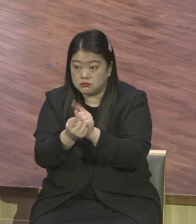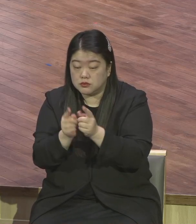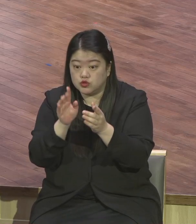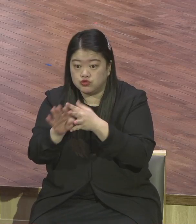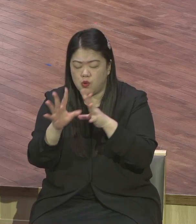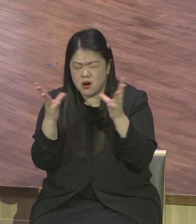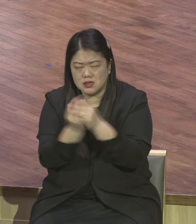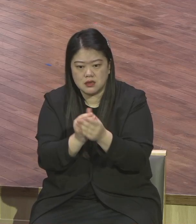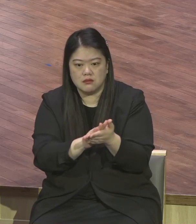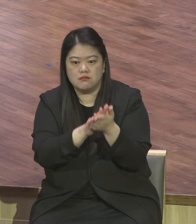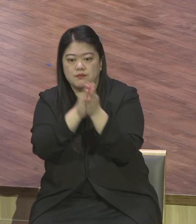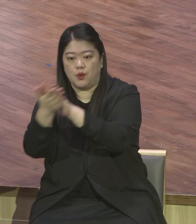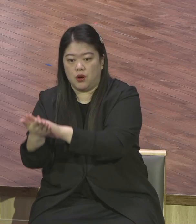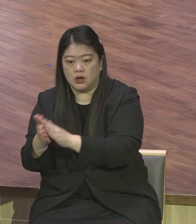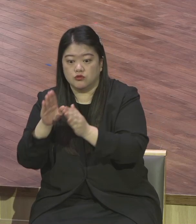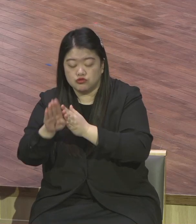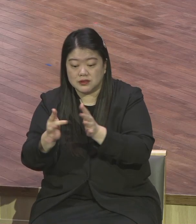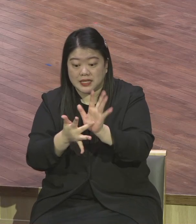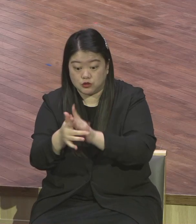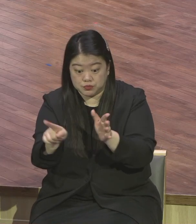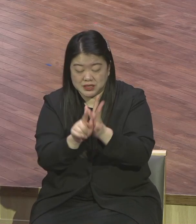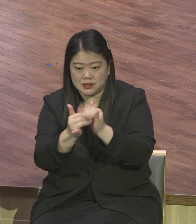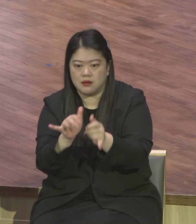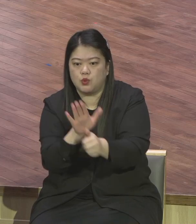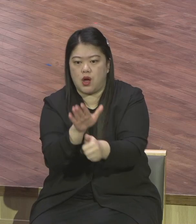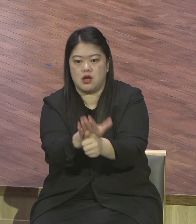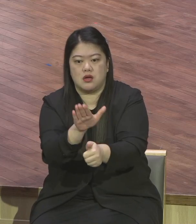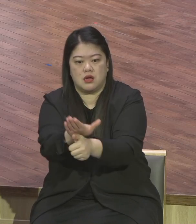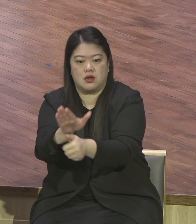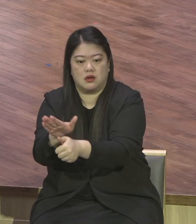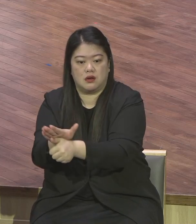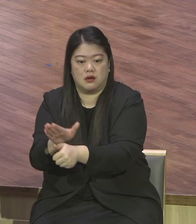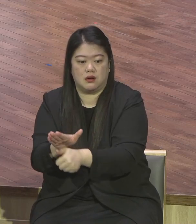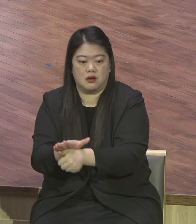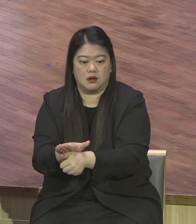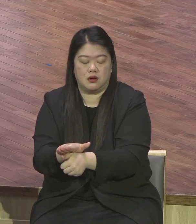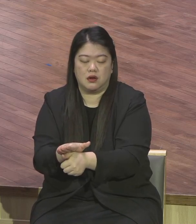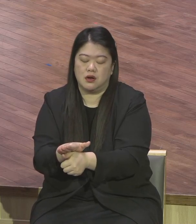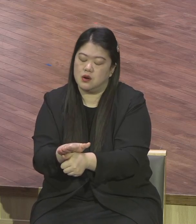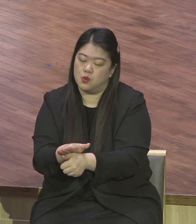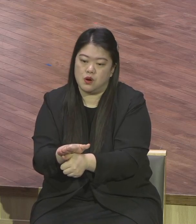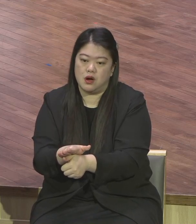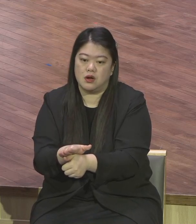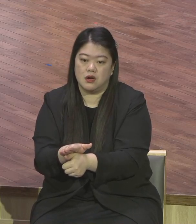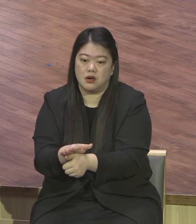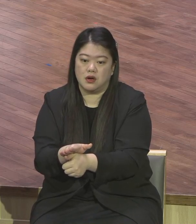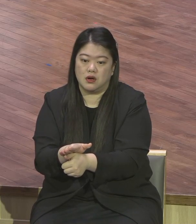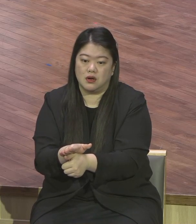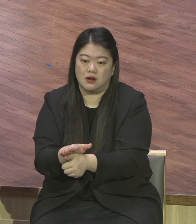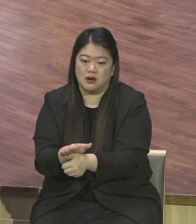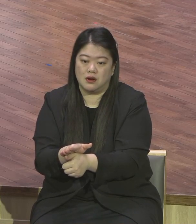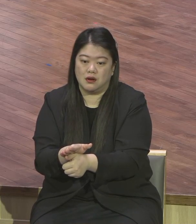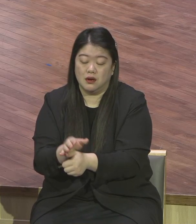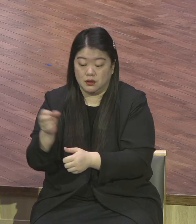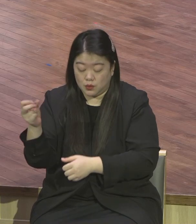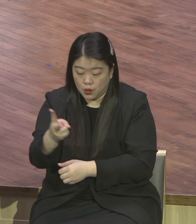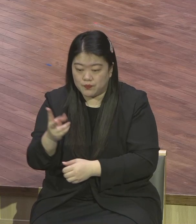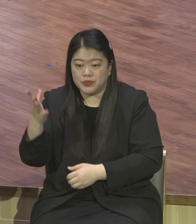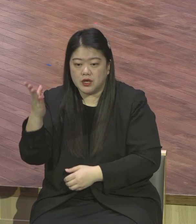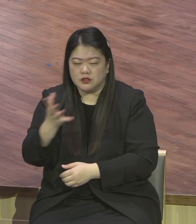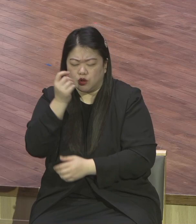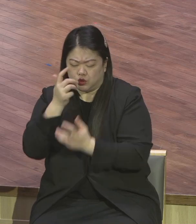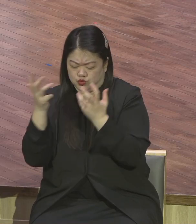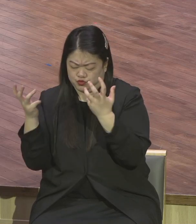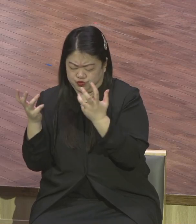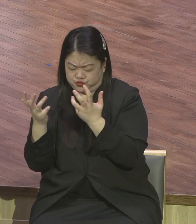우리도요 성령 충만하면 이게 무슨 말입니까? 나의 한계를 뛰어넘을 수 있어요. 이게 중요합니다.